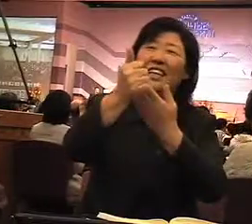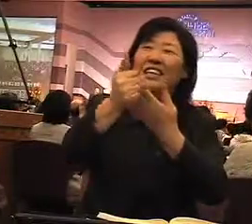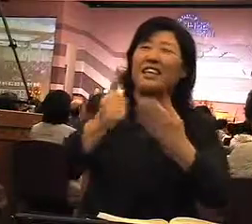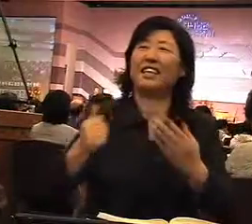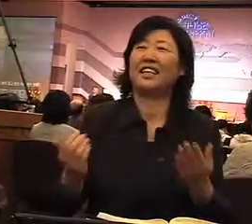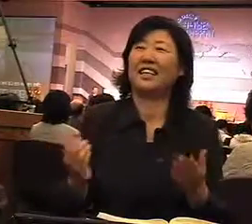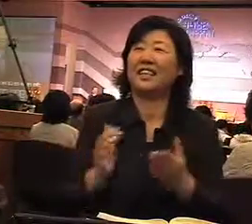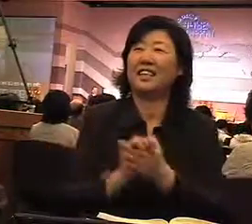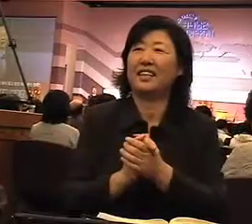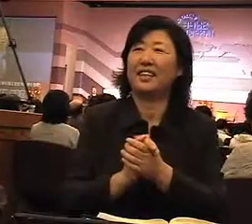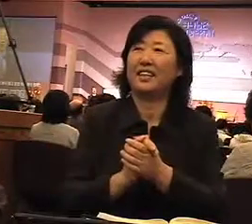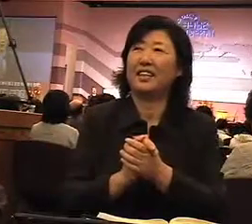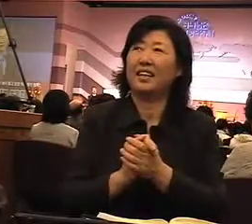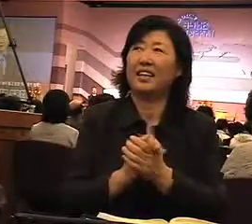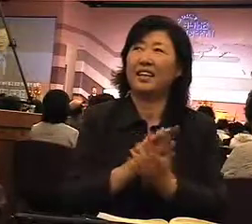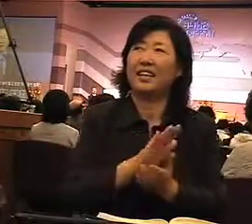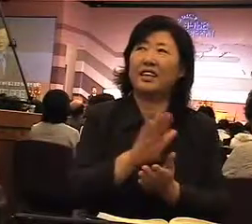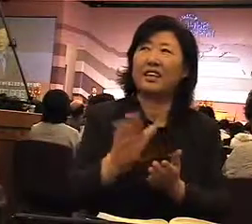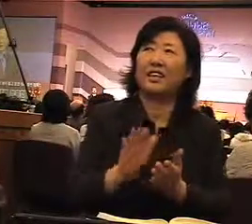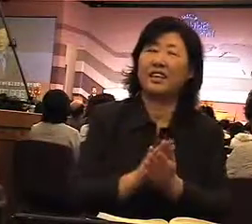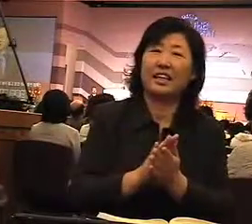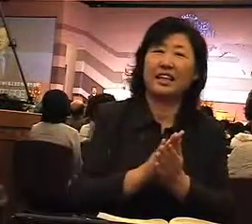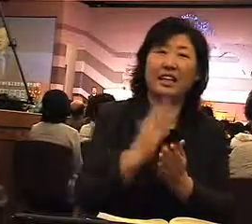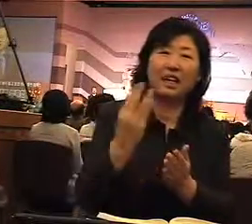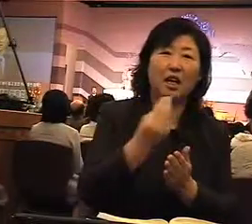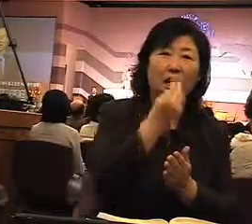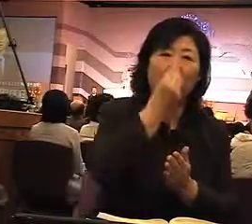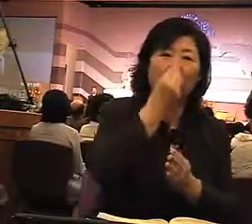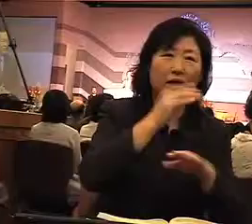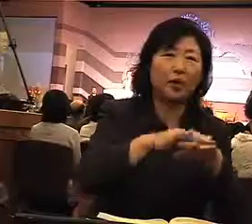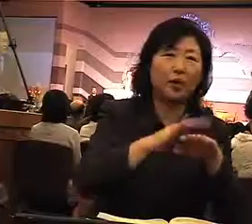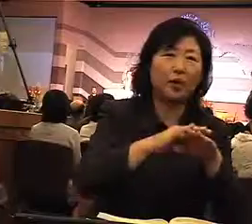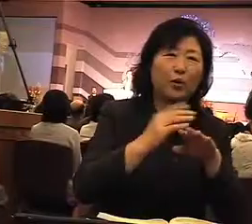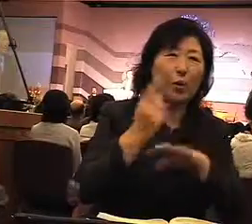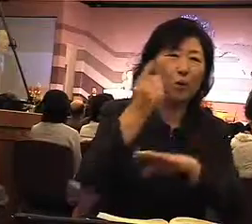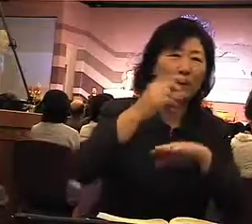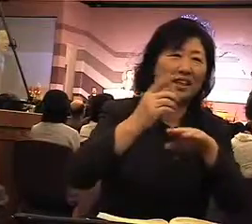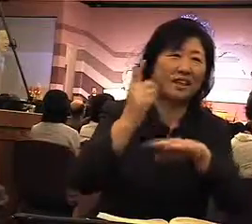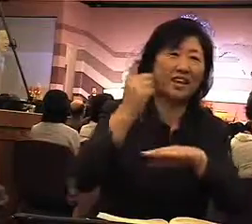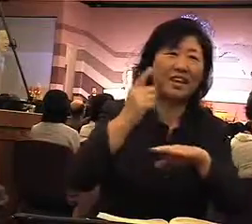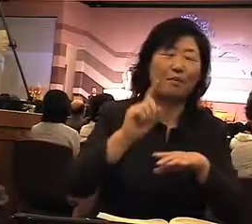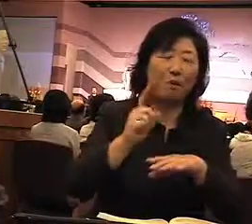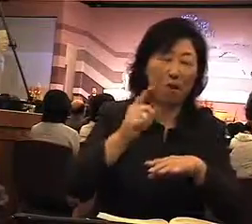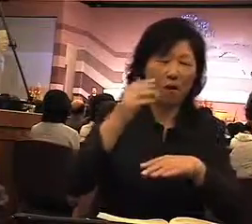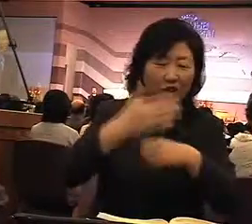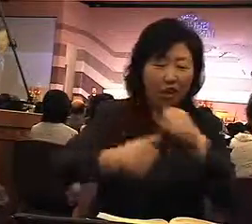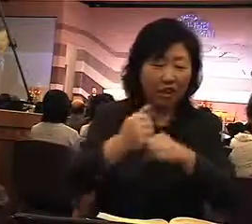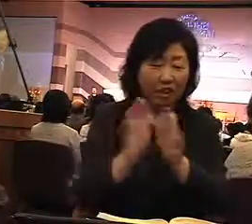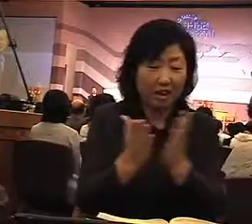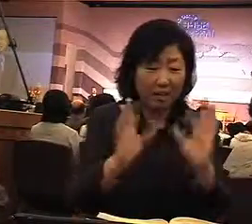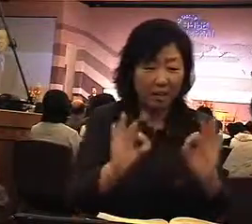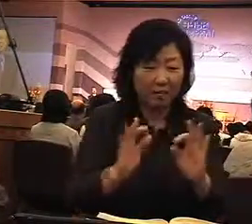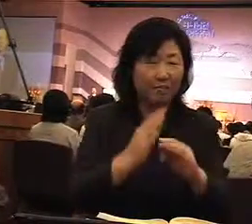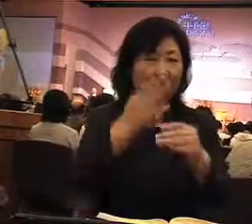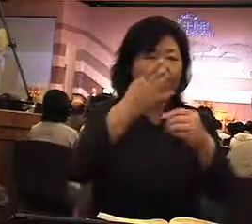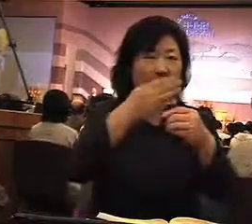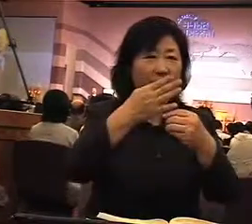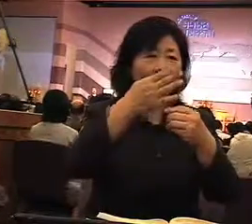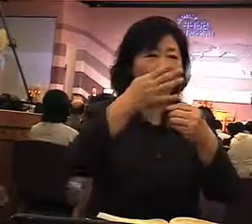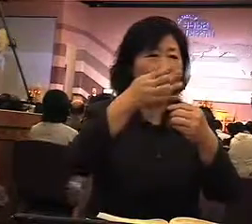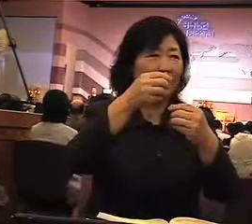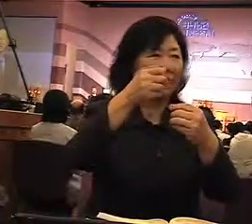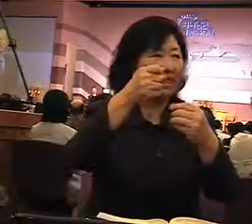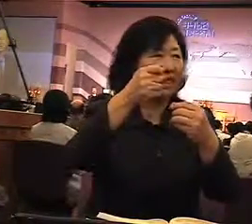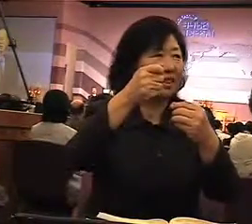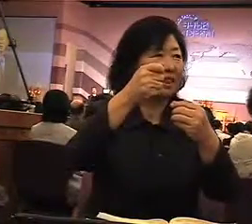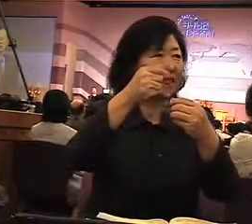아멘. 자, 우리가 거룩한 손을 높이 든다는 게 무슨 뜻인가 성경을 보면서 네 가지 의미를 오늘